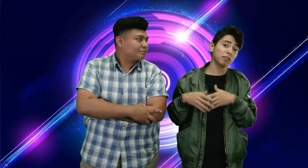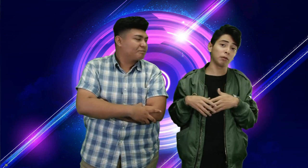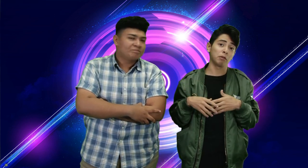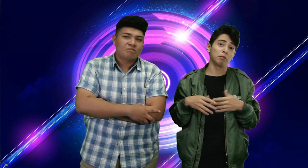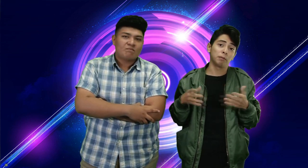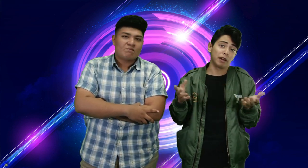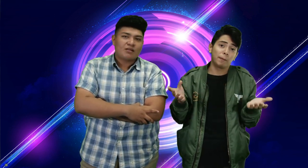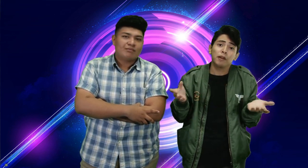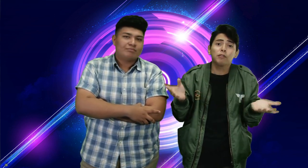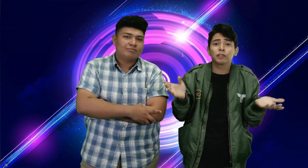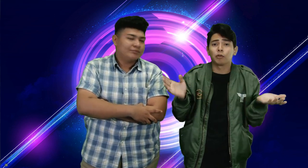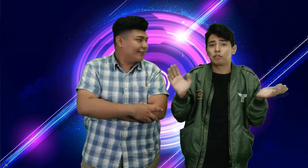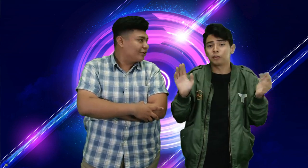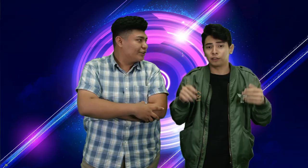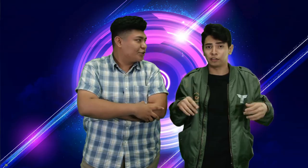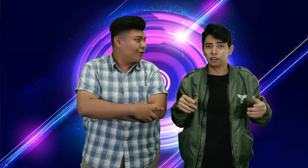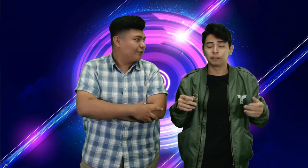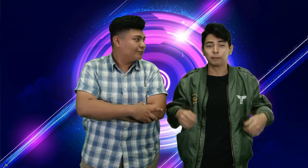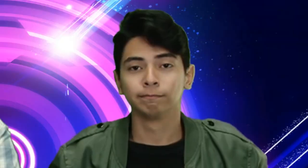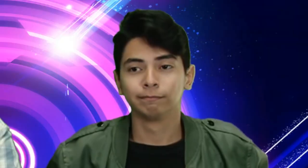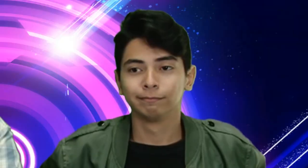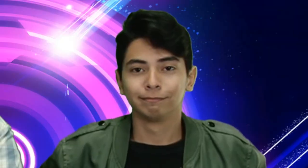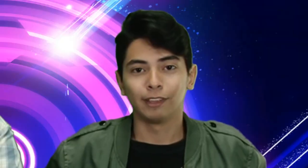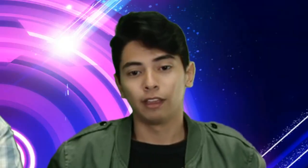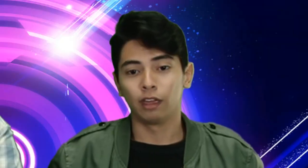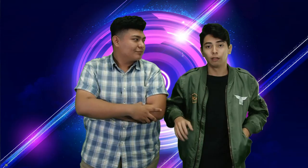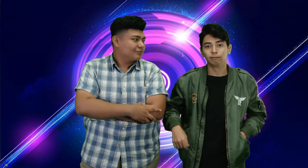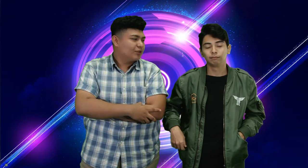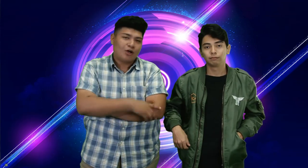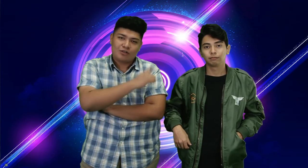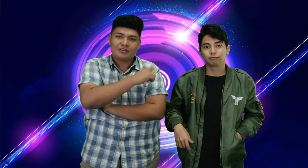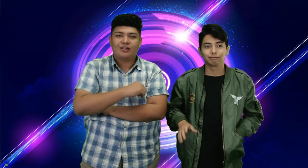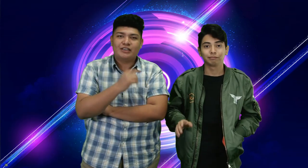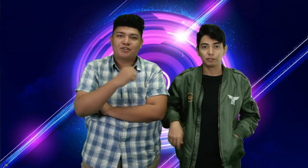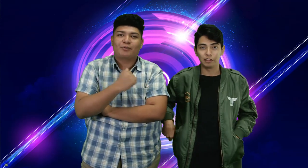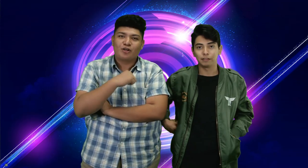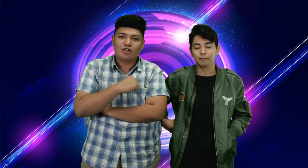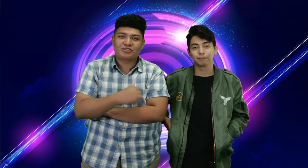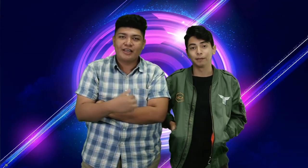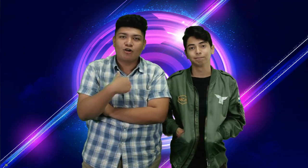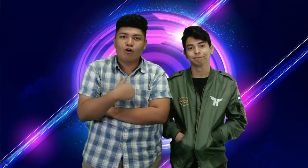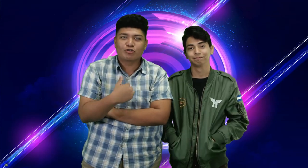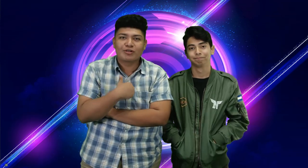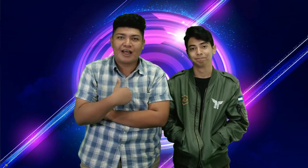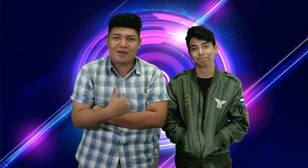ahora no sé lo que te has dicho no me la dio pero no ha sido larga